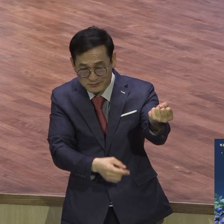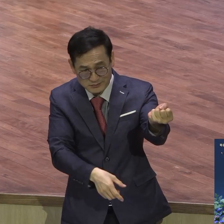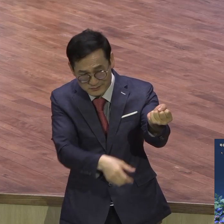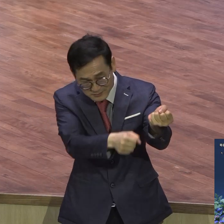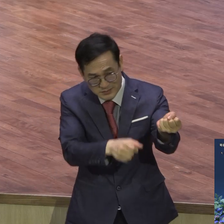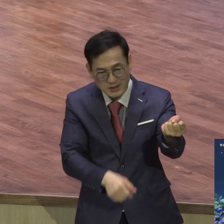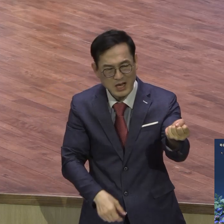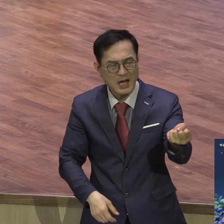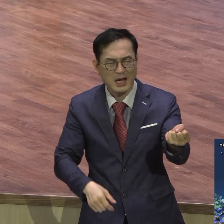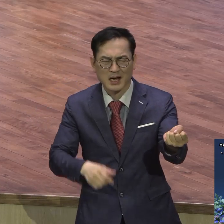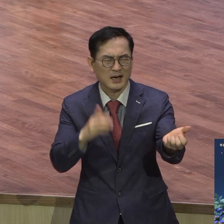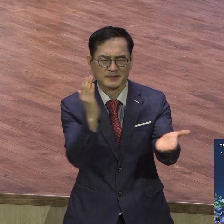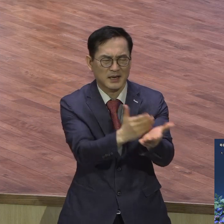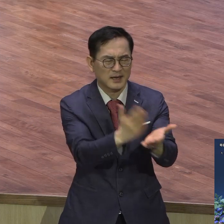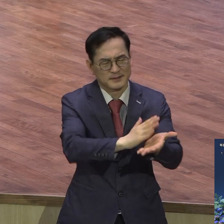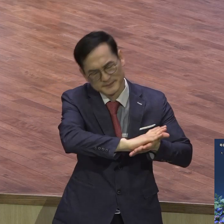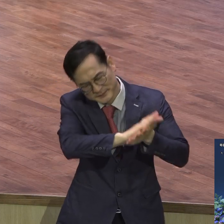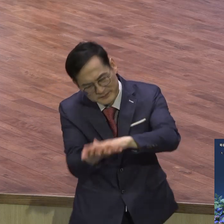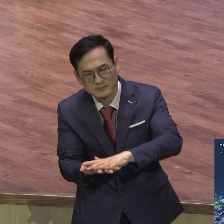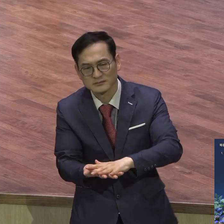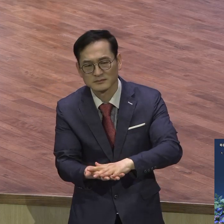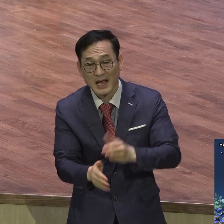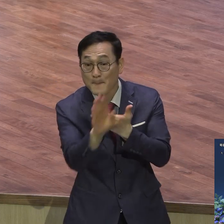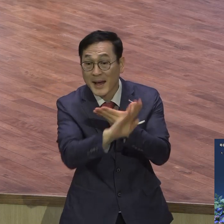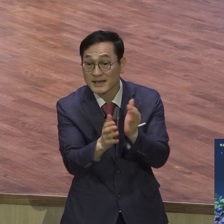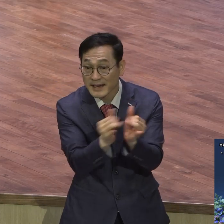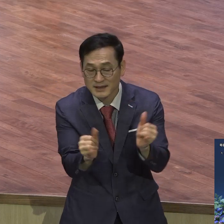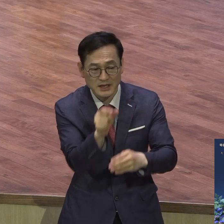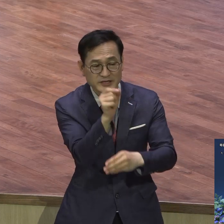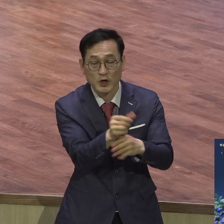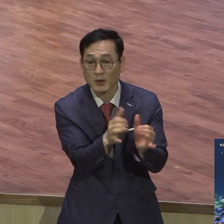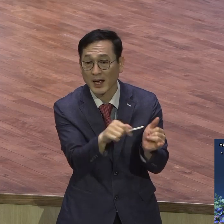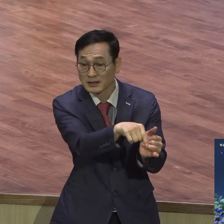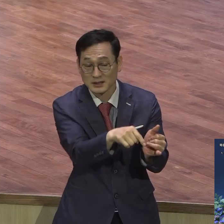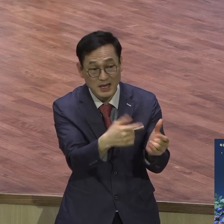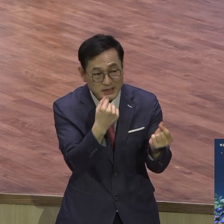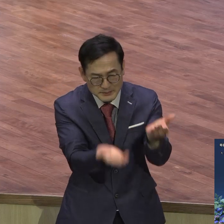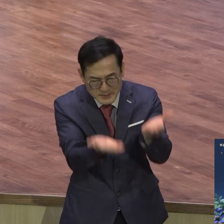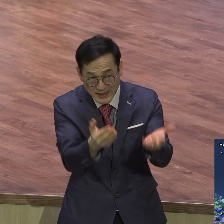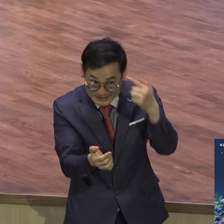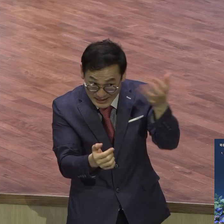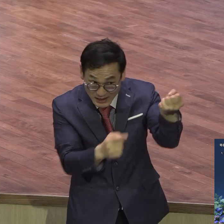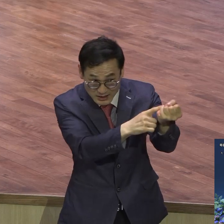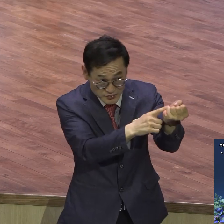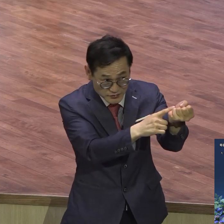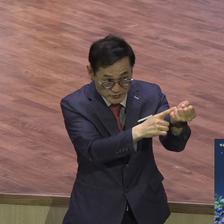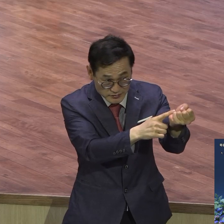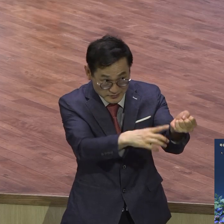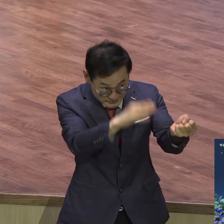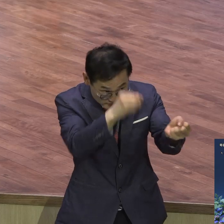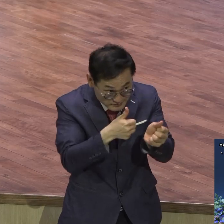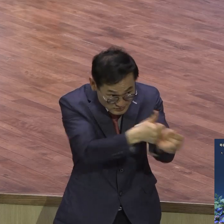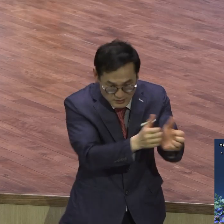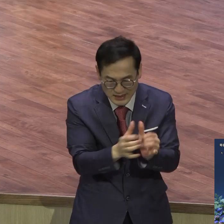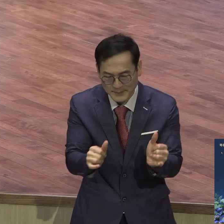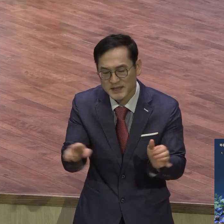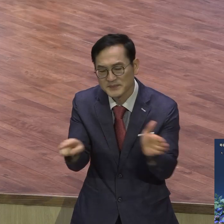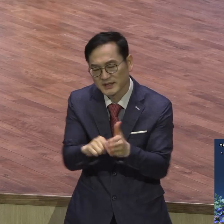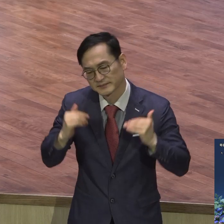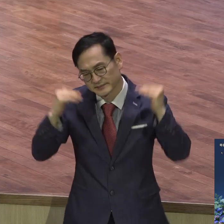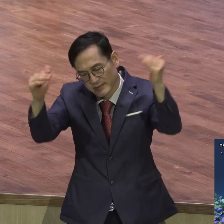다 바꾸라는 것입니다 이런 바르신적인 비판 시각을 가지고 신앙생활을 하면 절대로 신앙이 자라지